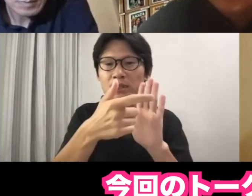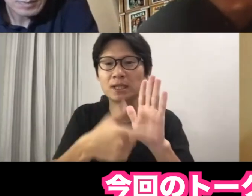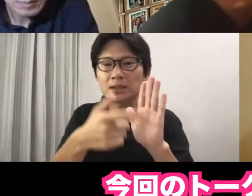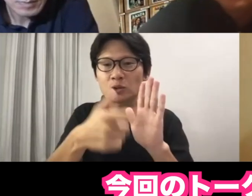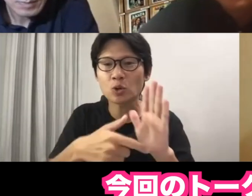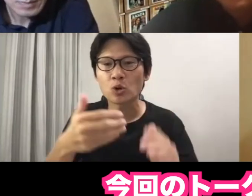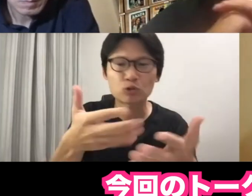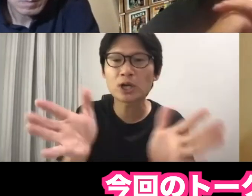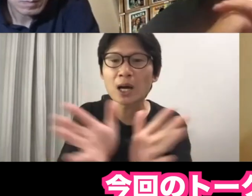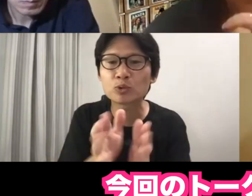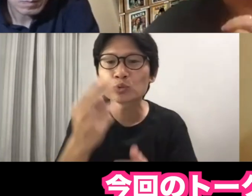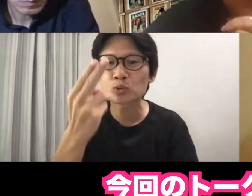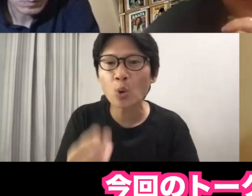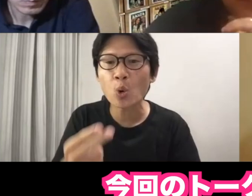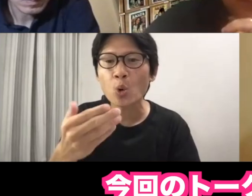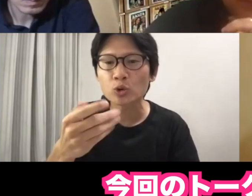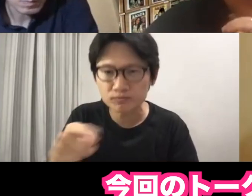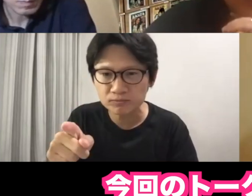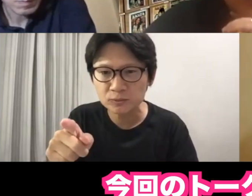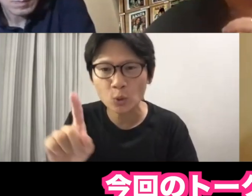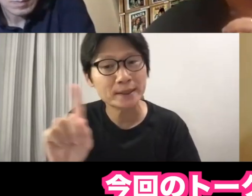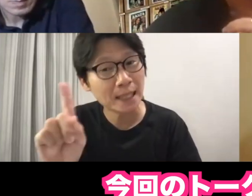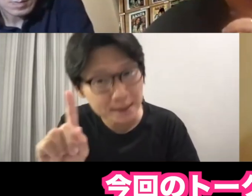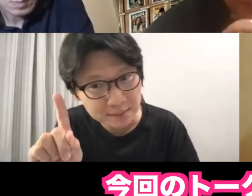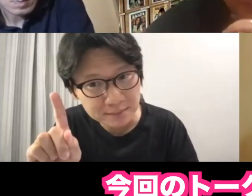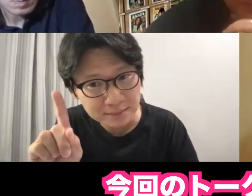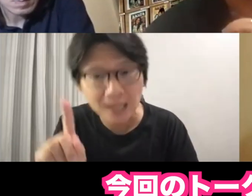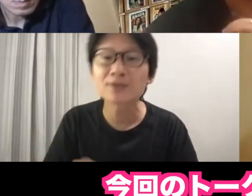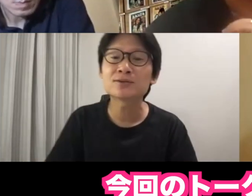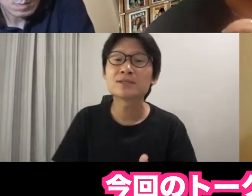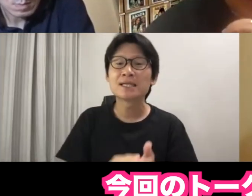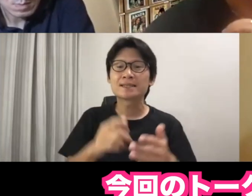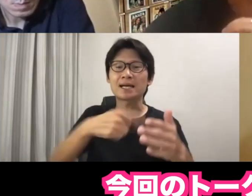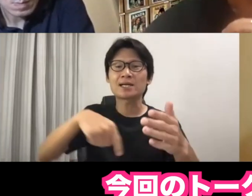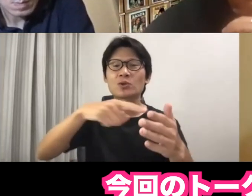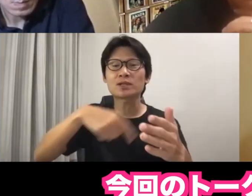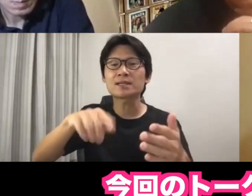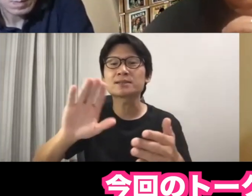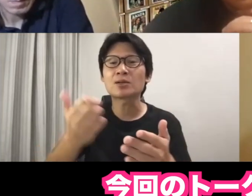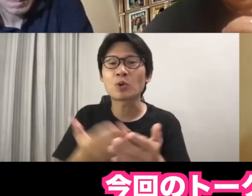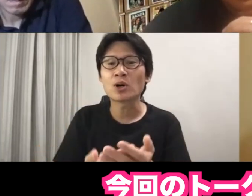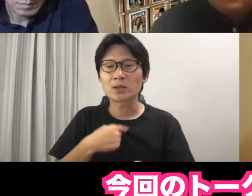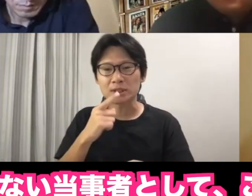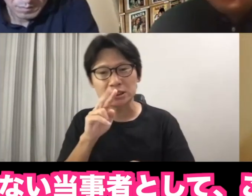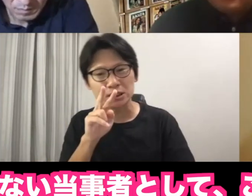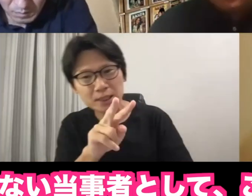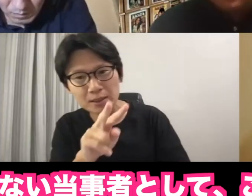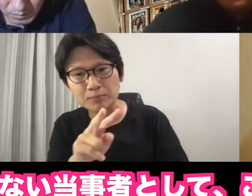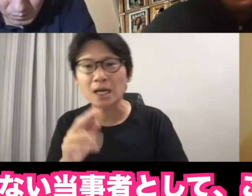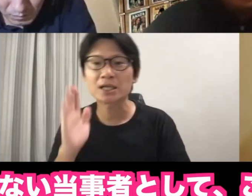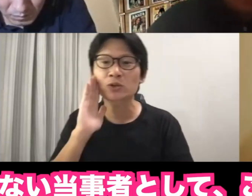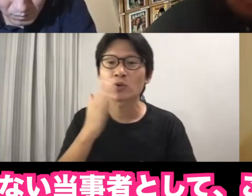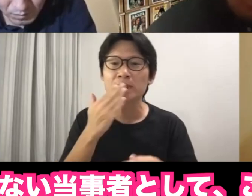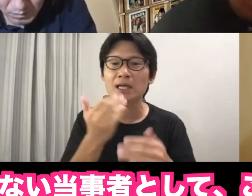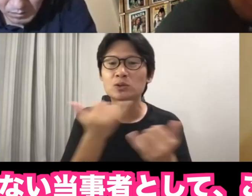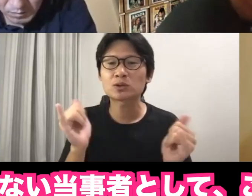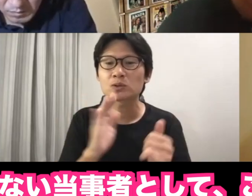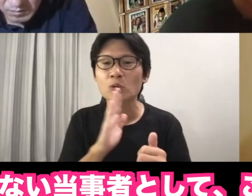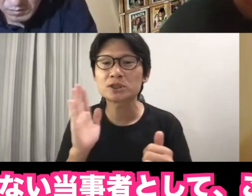だへのクラブ4おくんどんなにっていうなようなんですけども私支店まあ聞こえない当事者